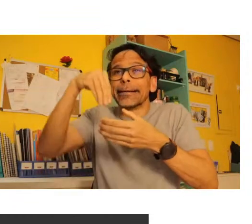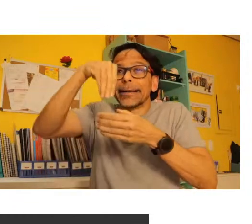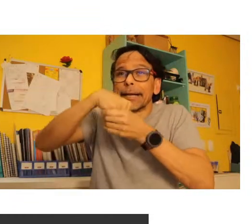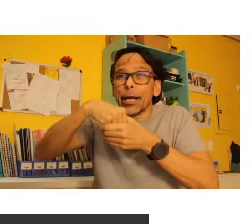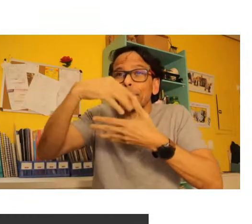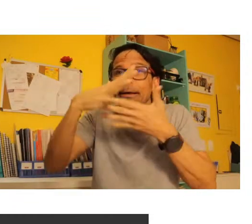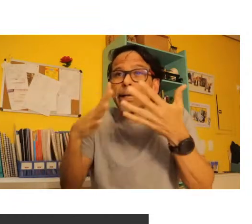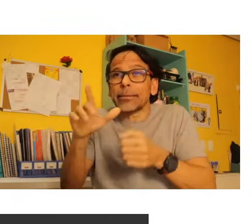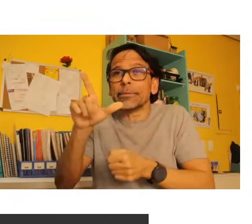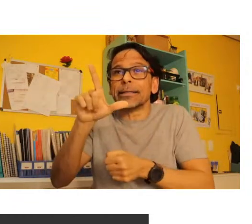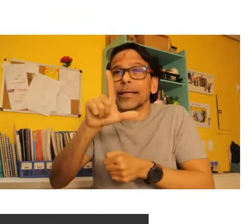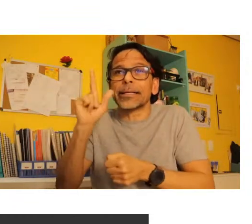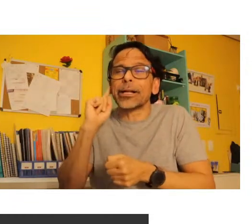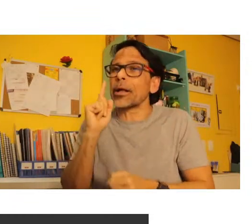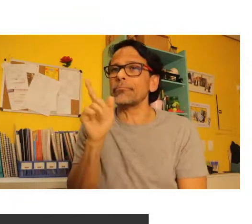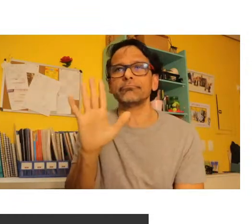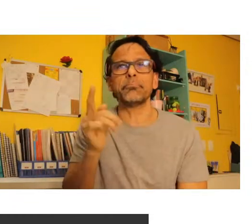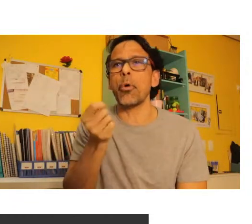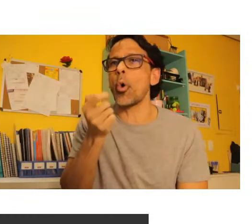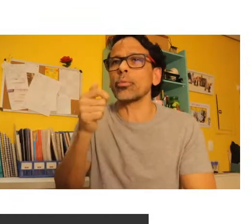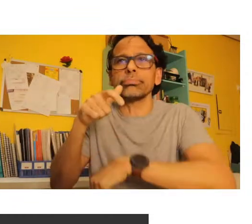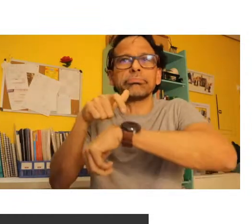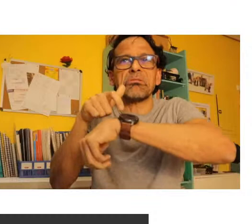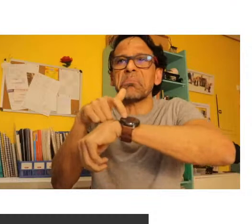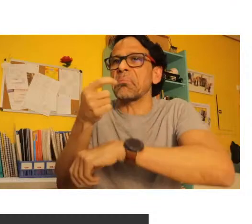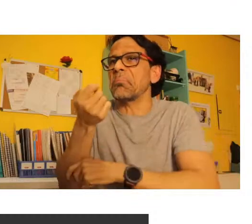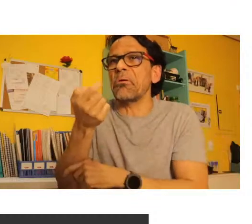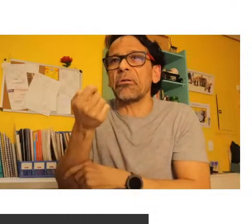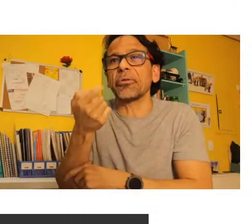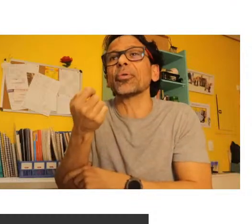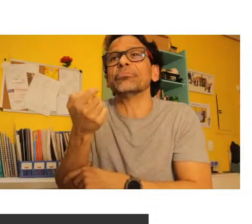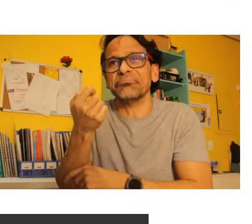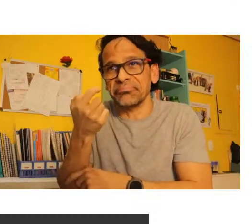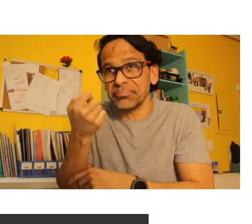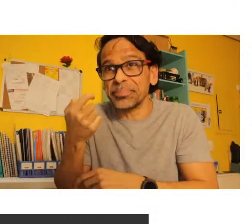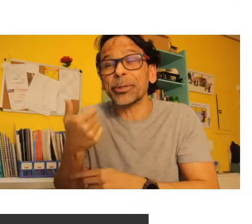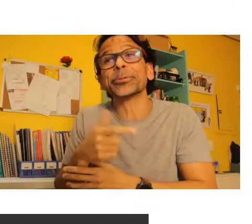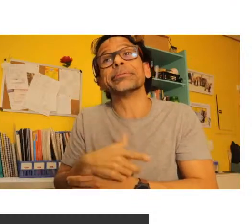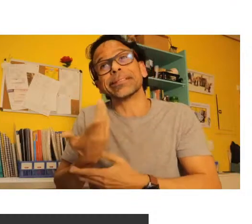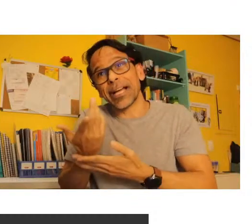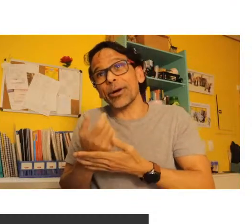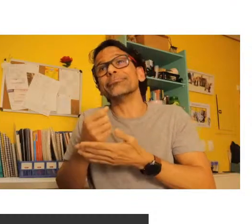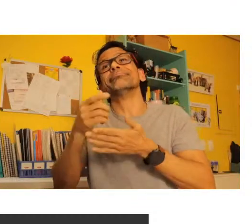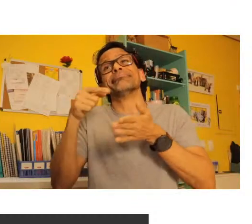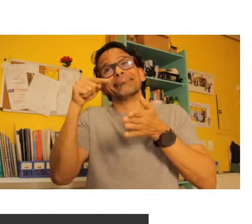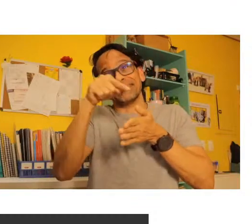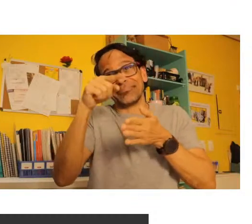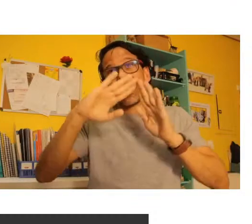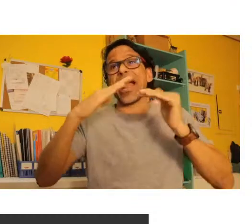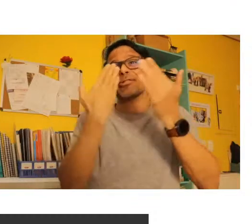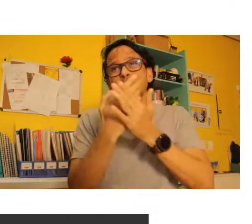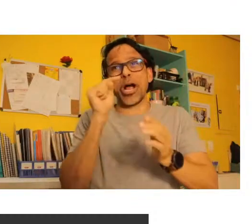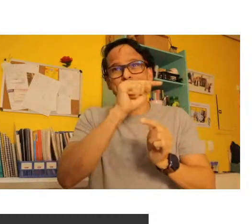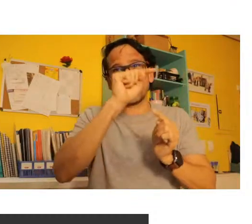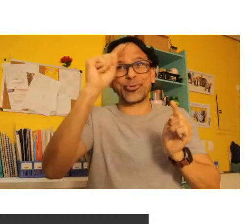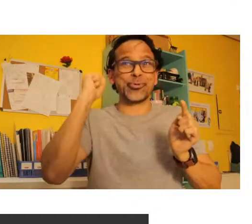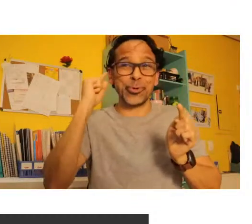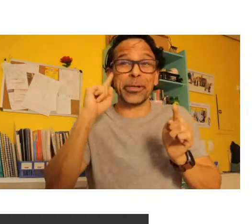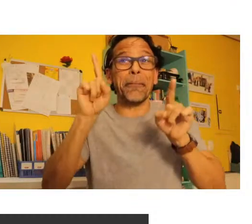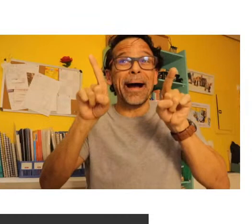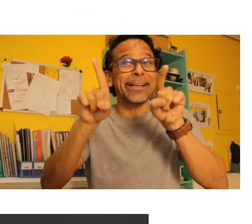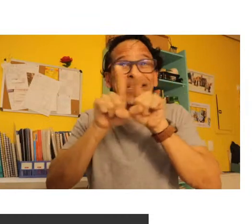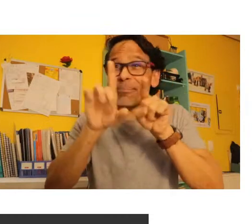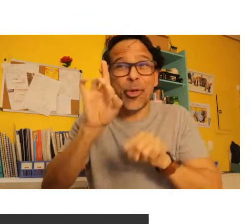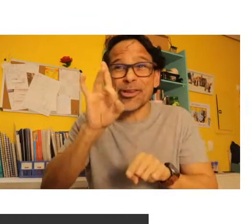literatura surda e poderia é incorporada a ver a gente preferidas mas